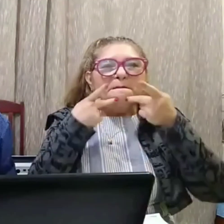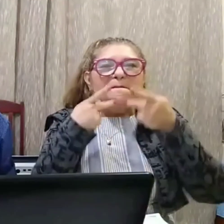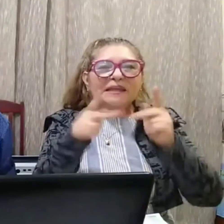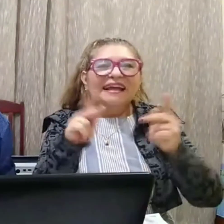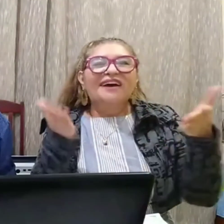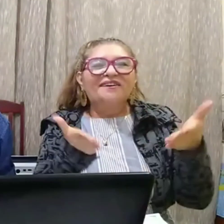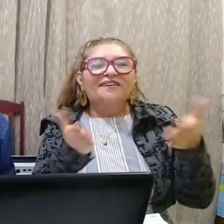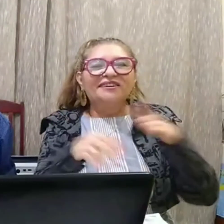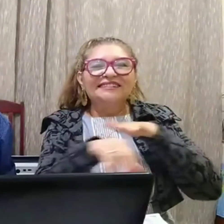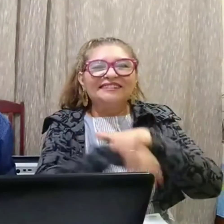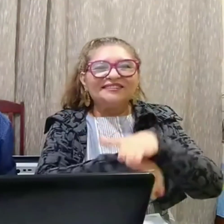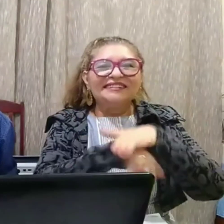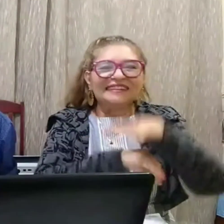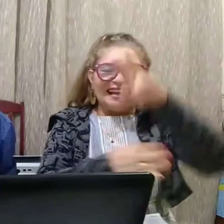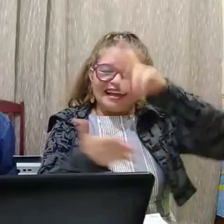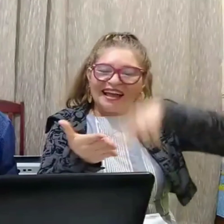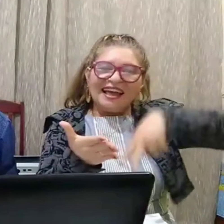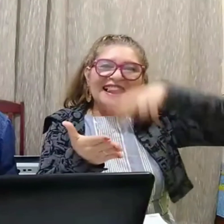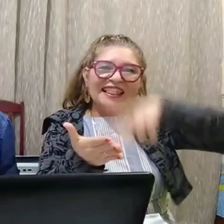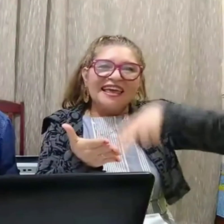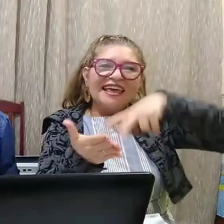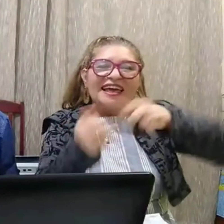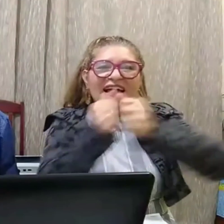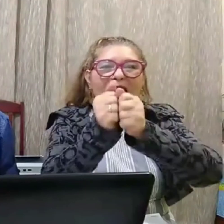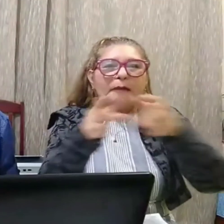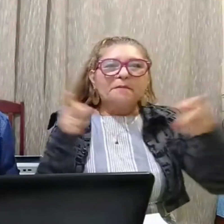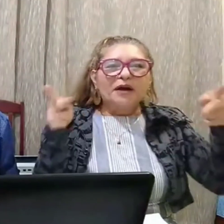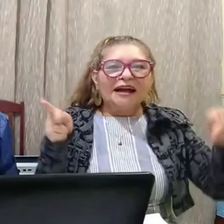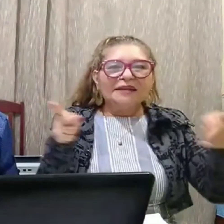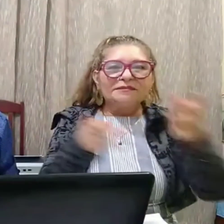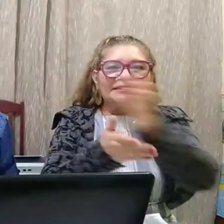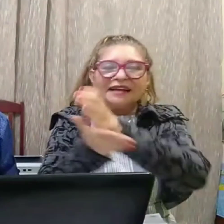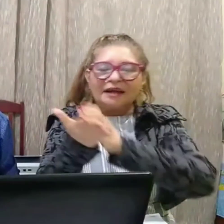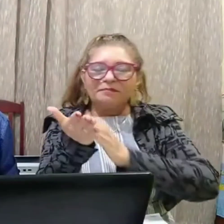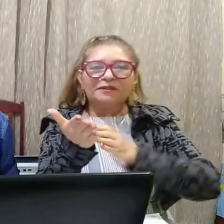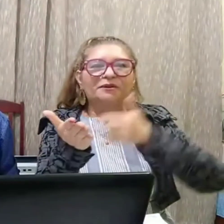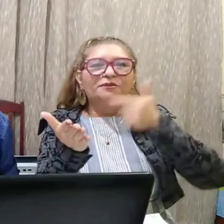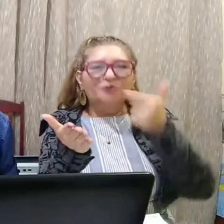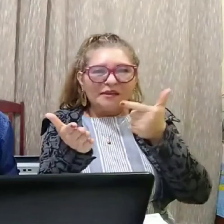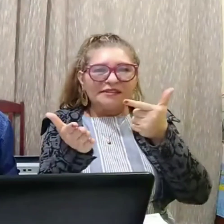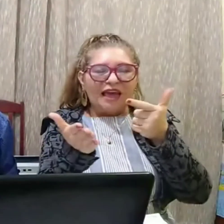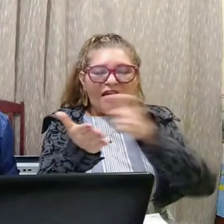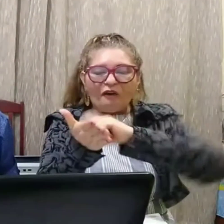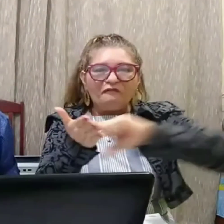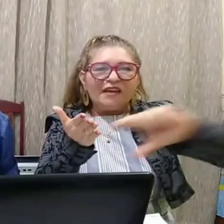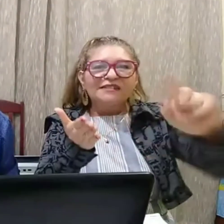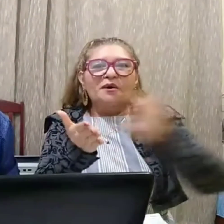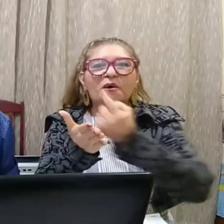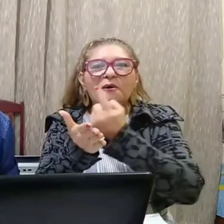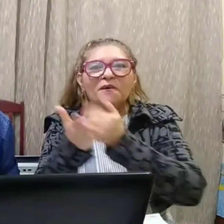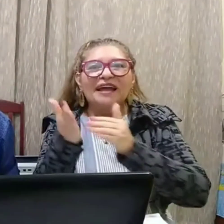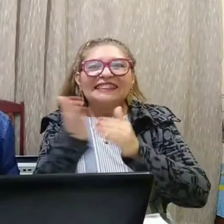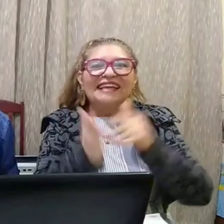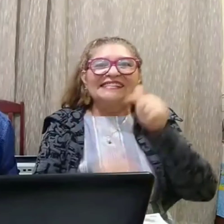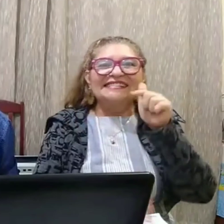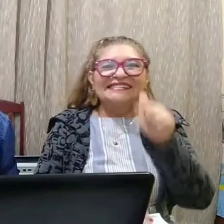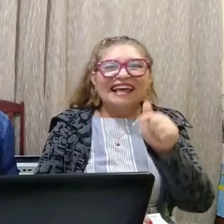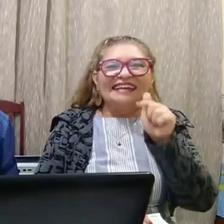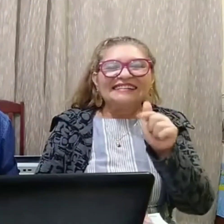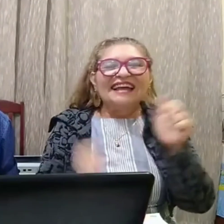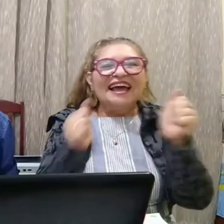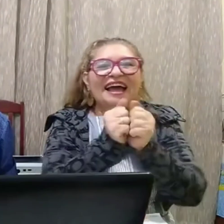nesta noite. Vamos ler no livro de Apocalipse, capítulo 2, versos 1 a 7. Livro de